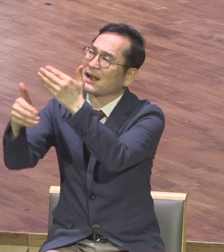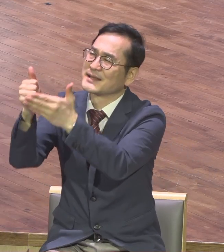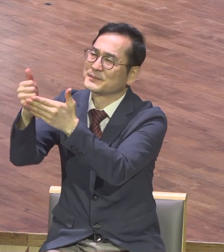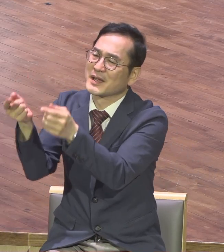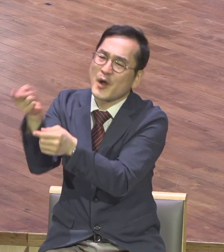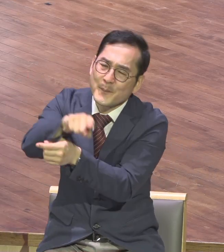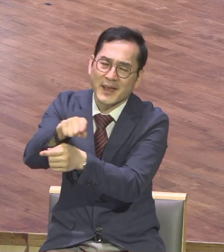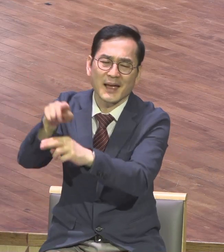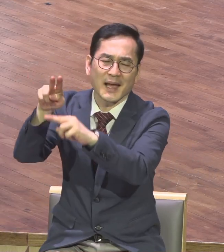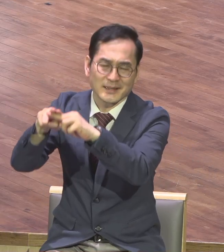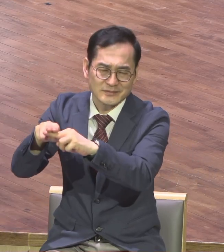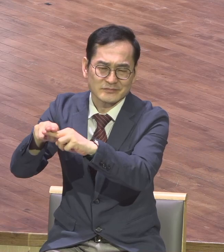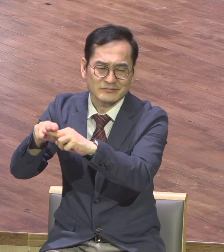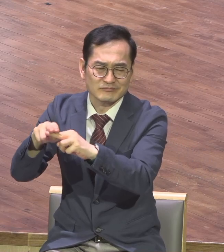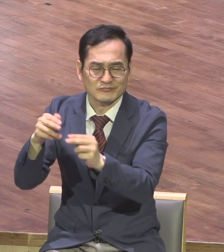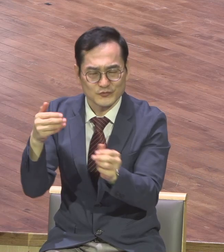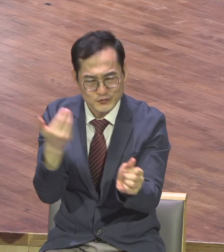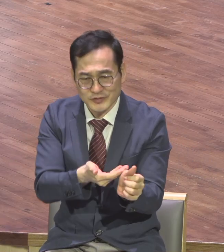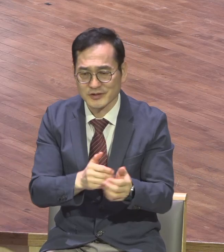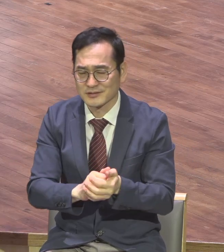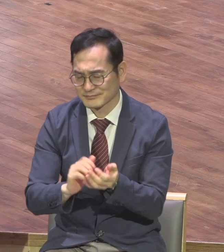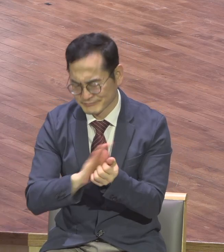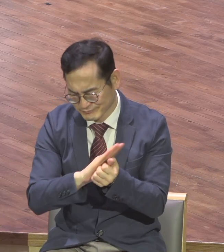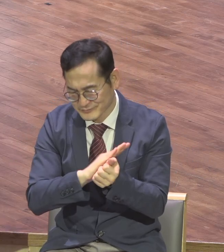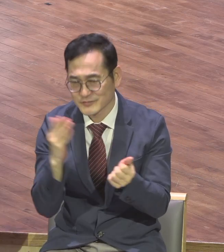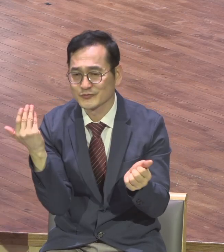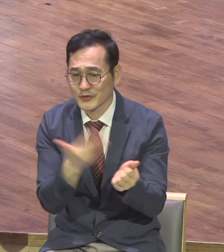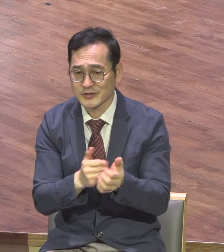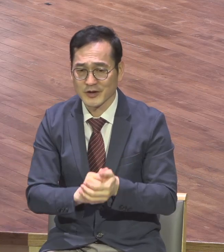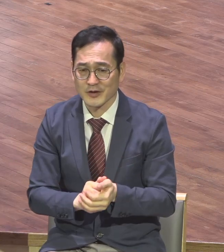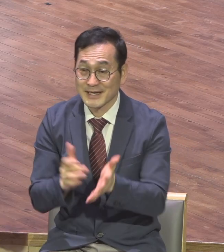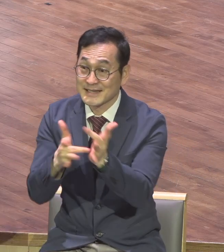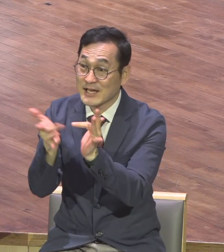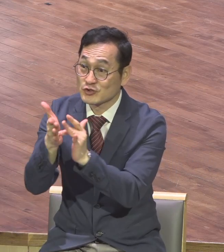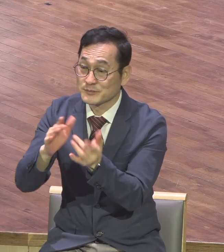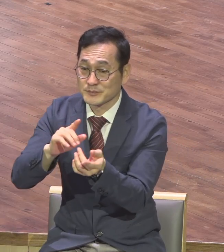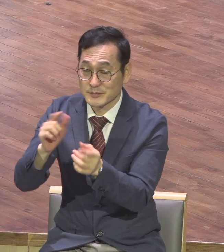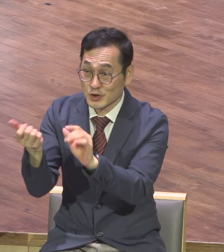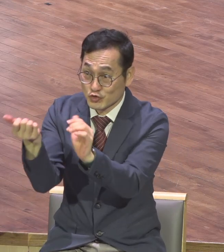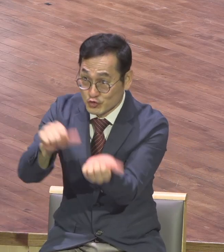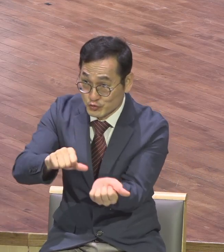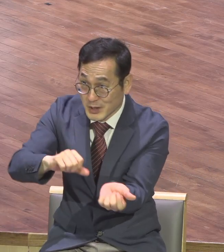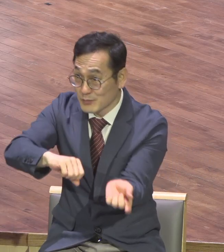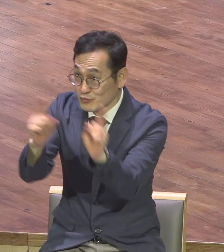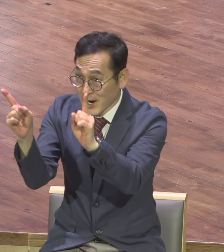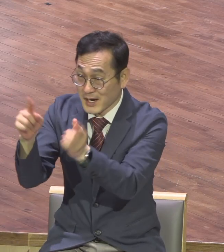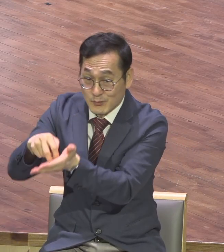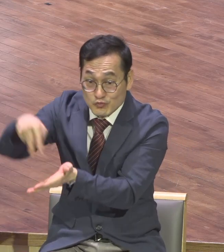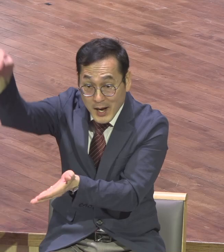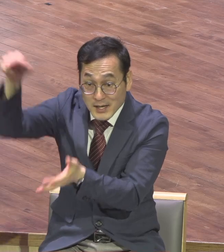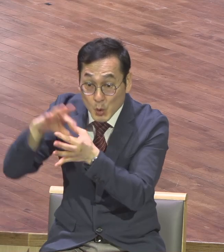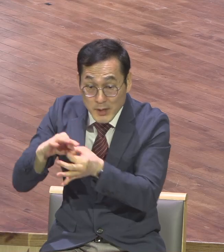예수 그리스도의 십자가 대속과 부활 성천을 통한 놀라운 축복이다.